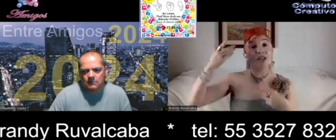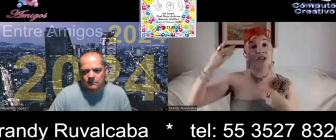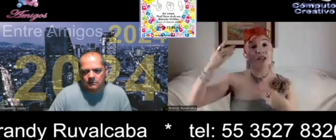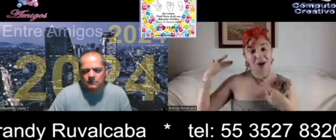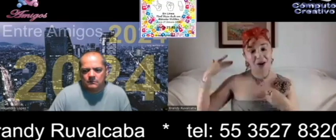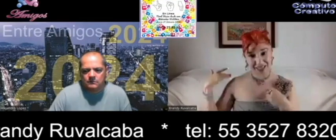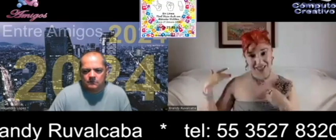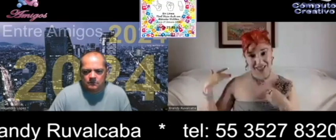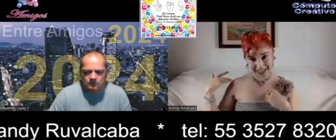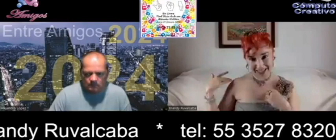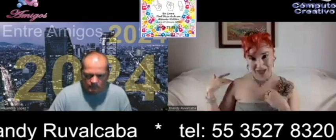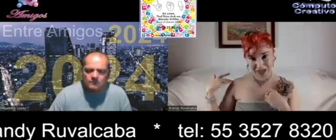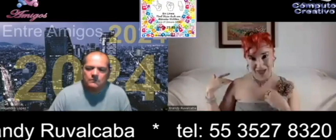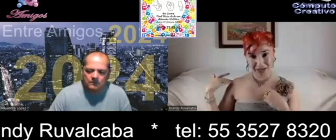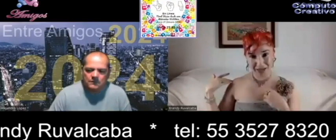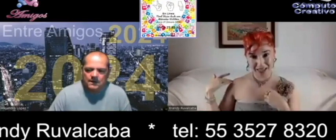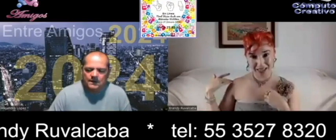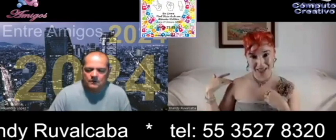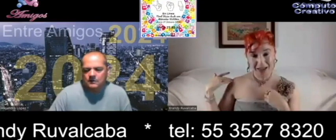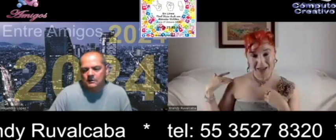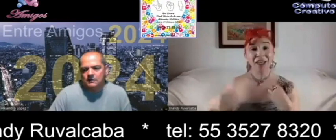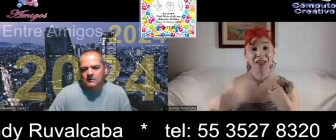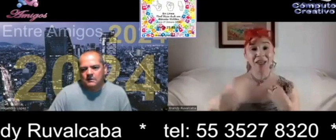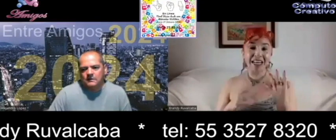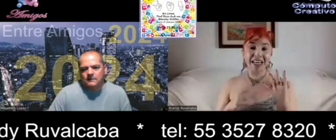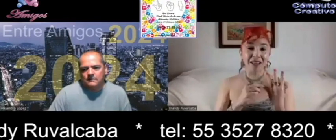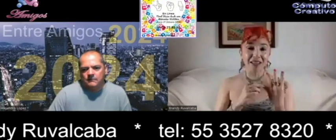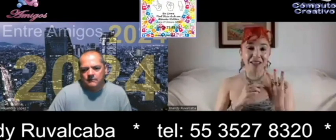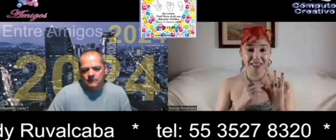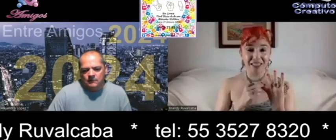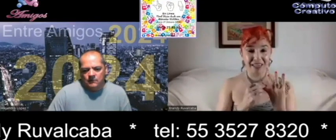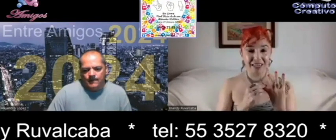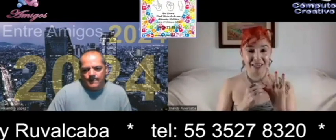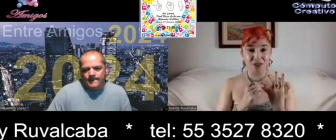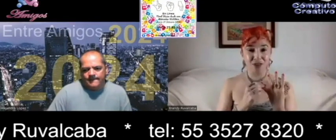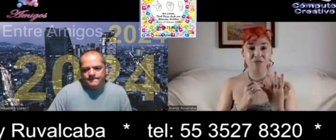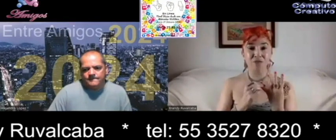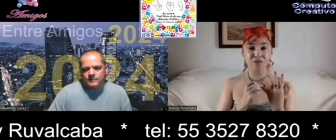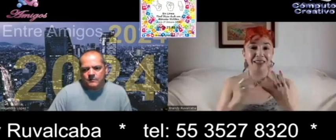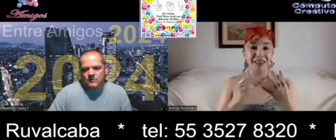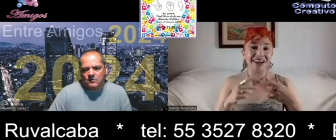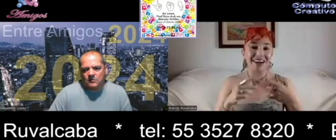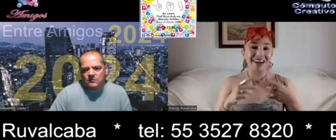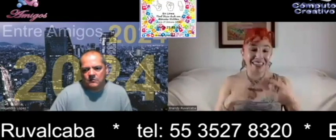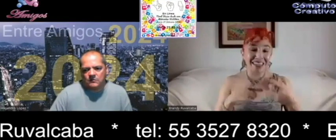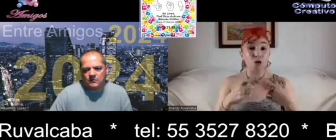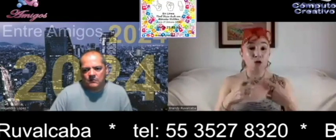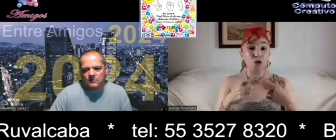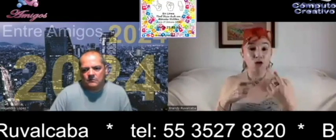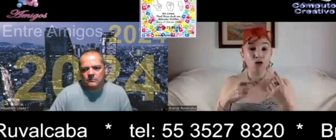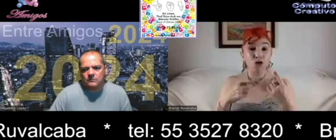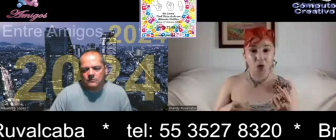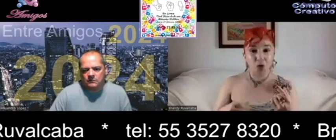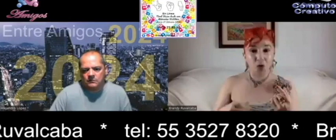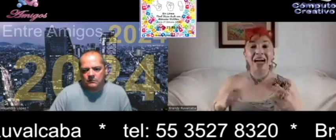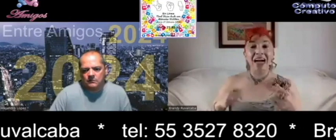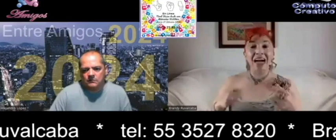otra lengua de señas previamente, Claro. porque la lengua de señas internacional normalmente te la va a enseñar un